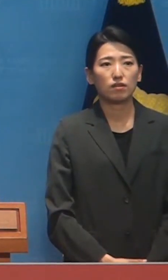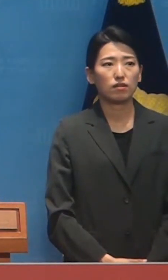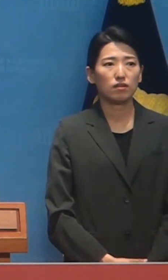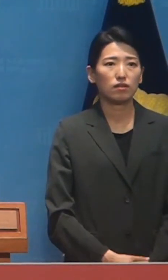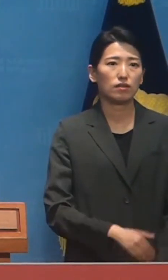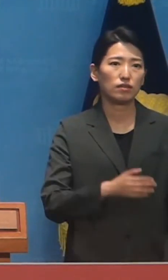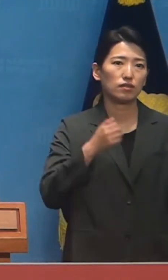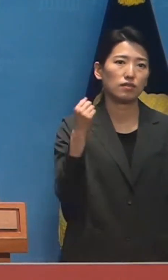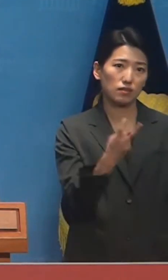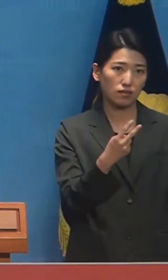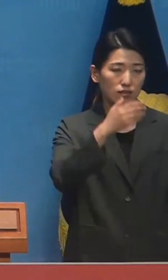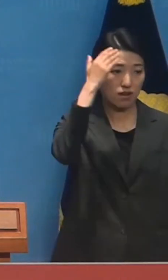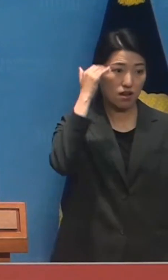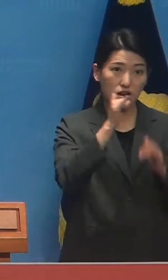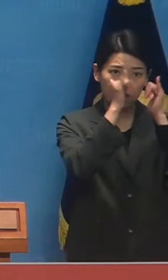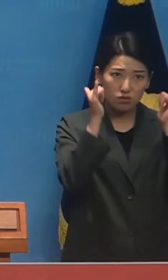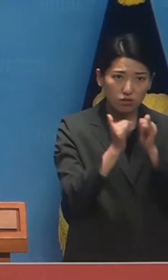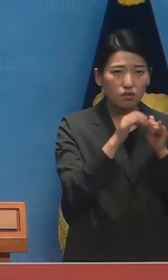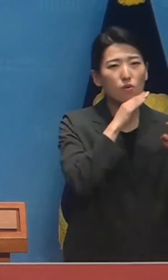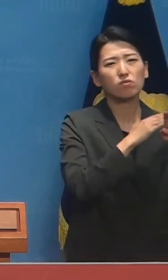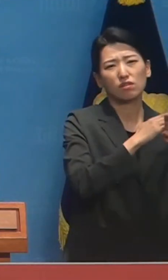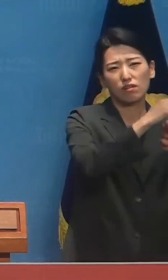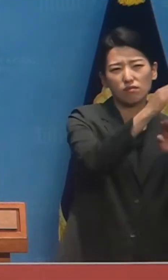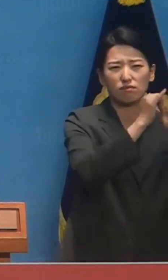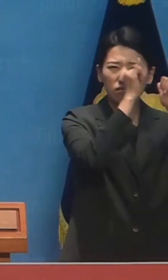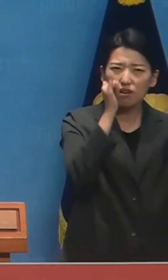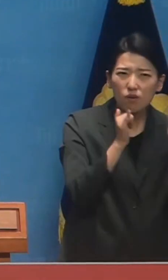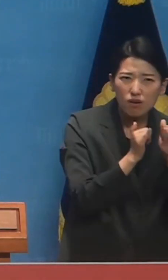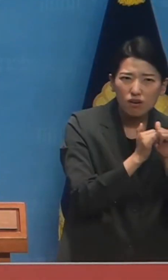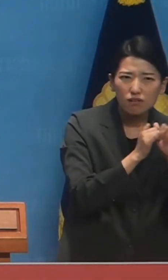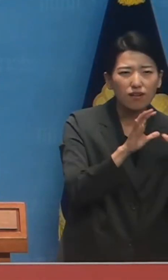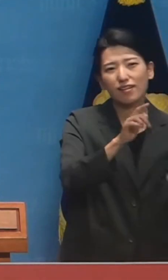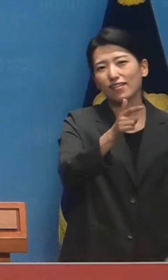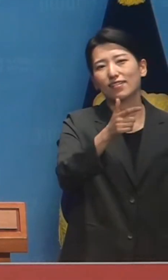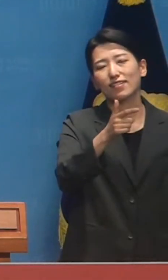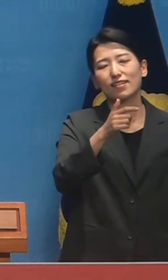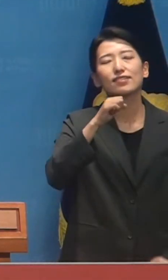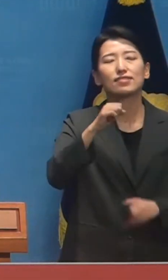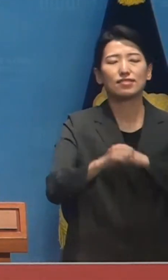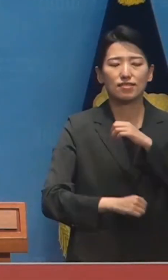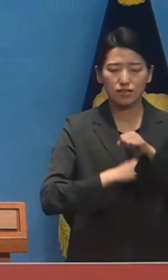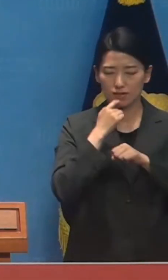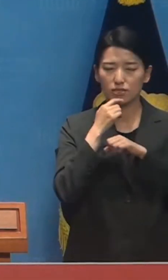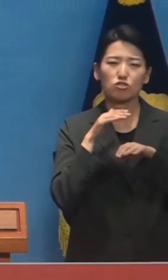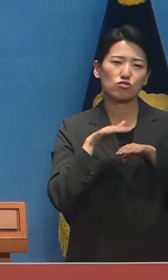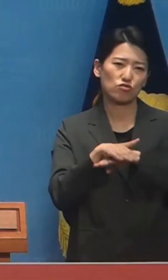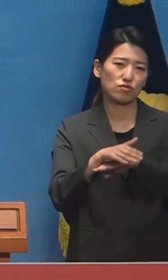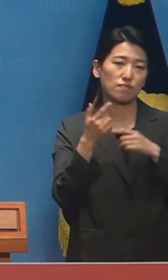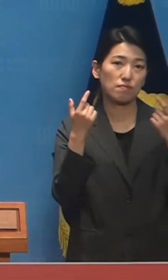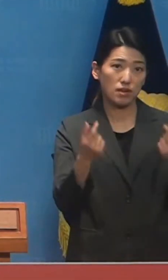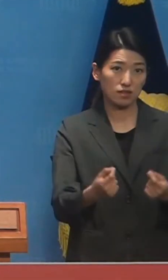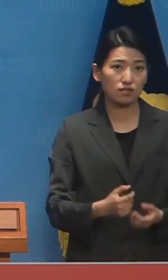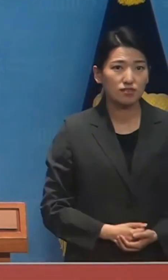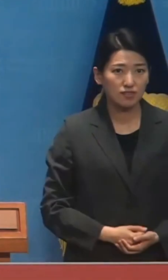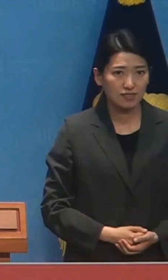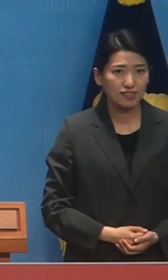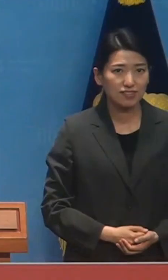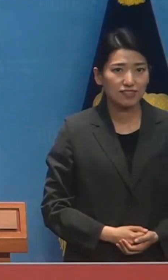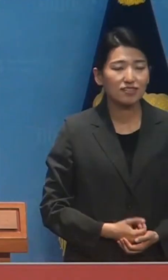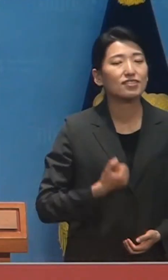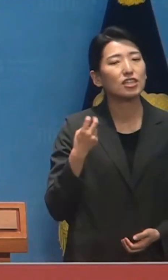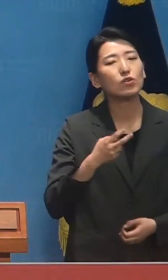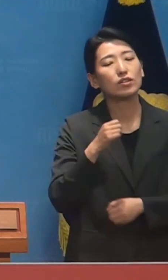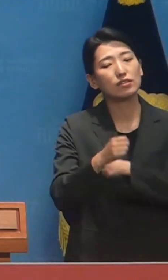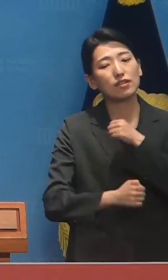대한민국은 공산주의가 아니죠, 사회주의가 아니죠, 자유민주주의죠. 그리고 대한민국이 자유민주주의로 가도록